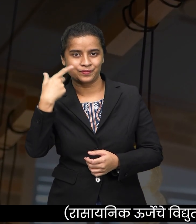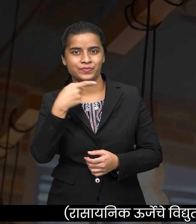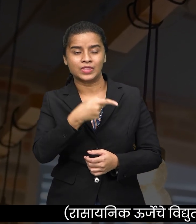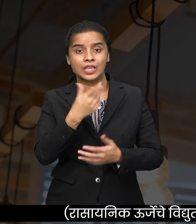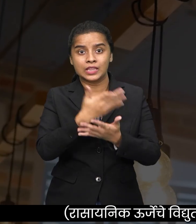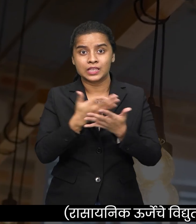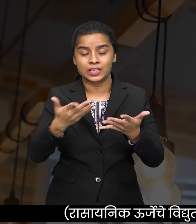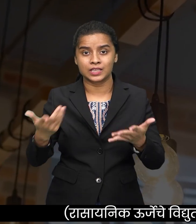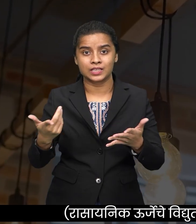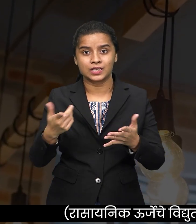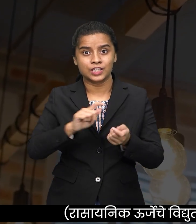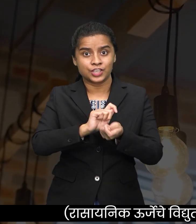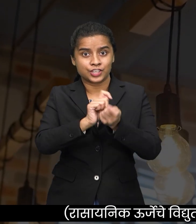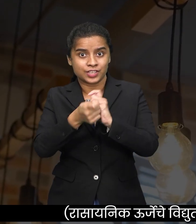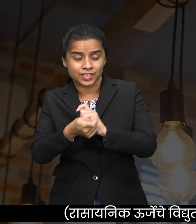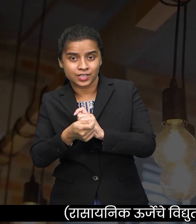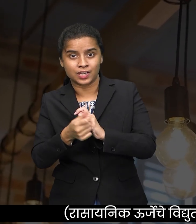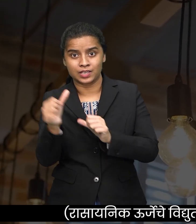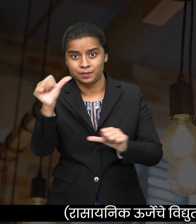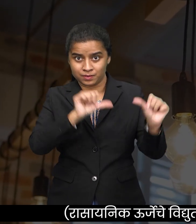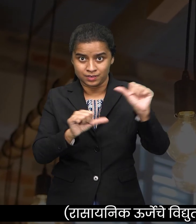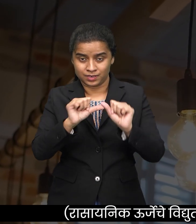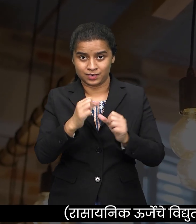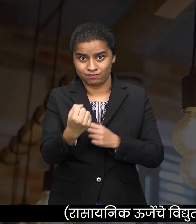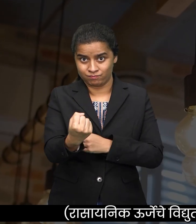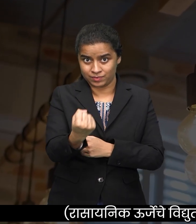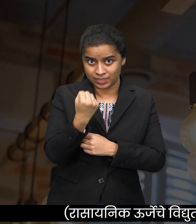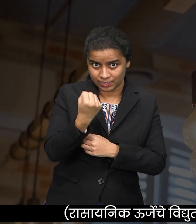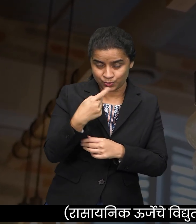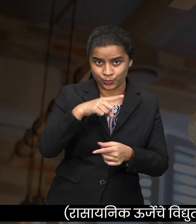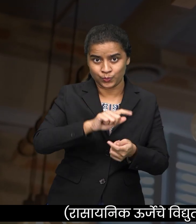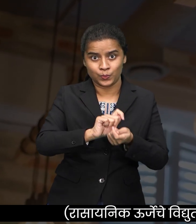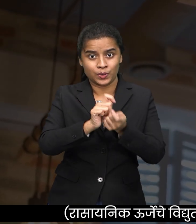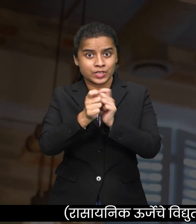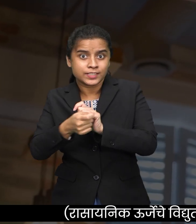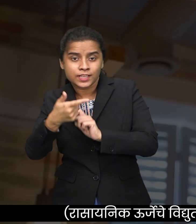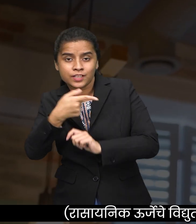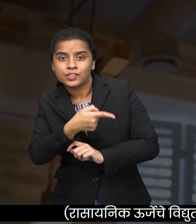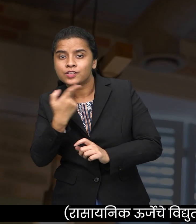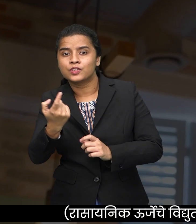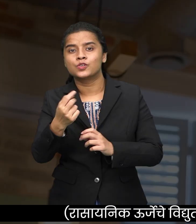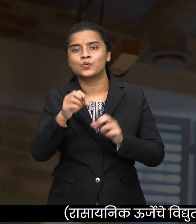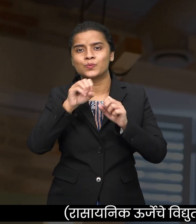रासायनिक ऊर्जेचे विद्युत ऊर्जेमध्ये रूपांतर करणारे उपकरण.